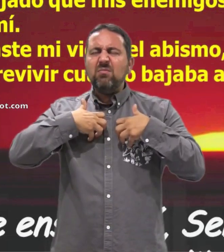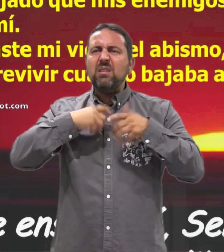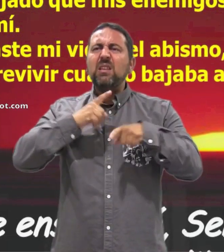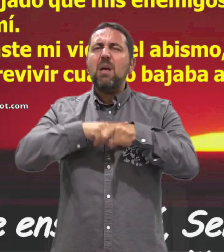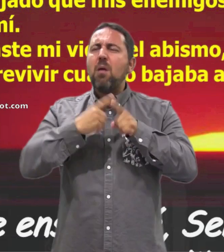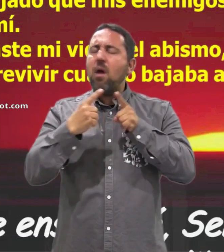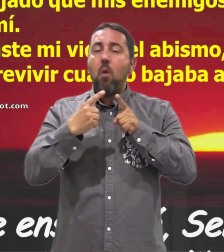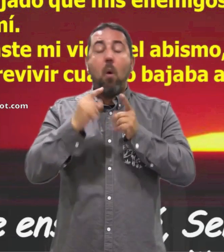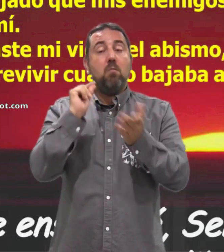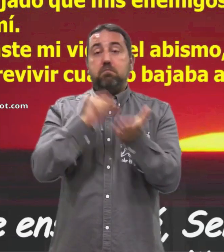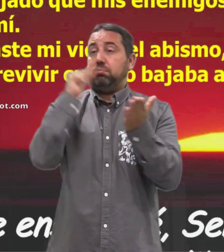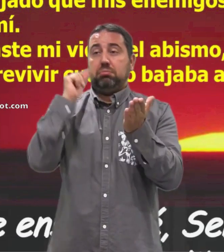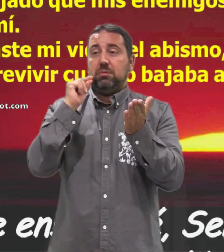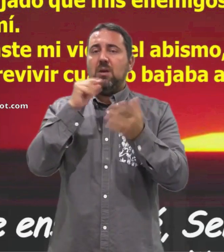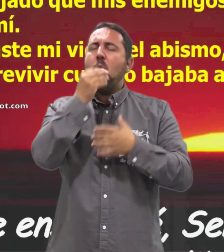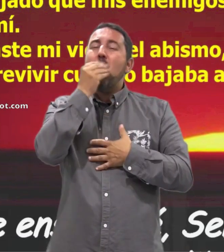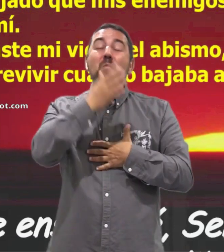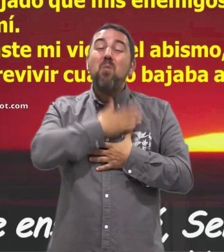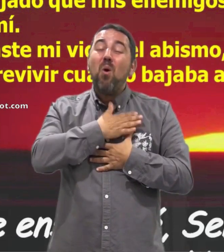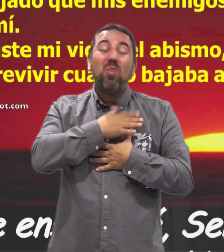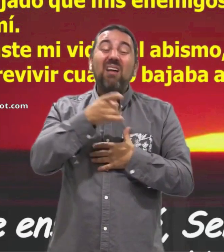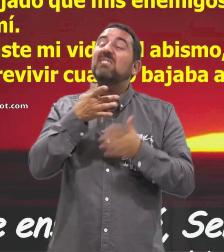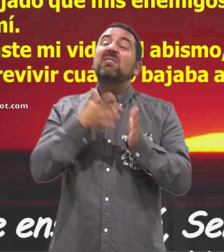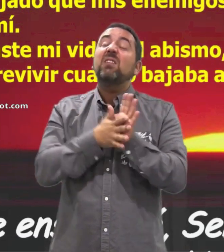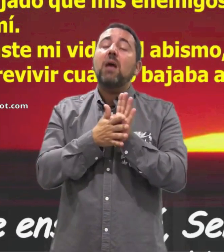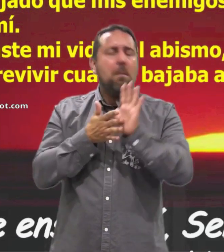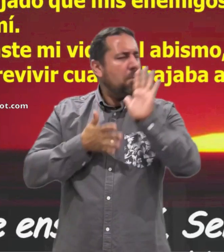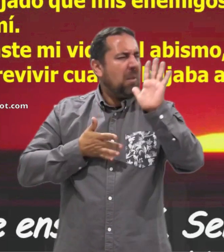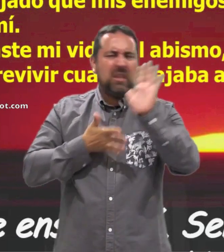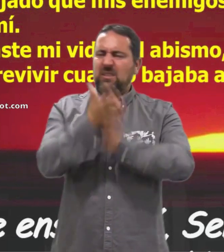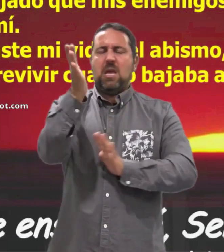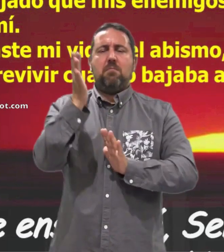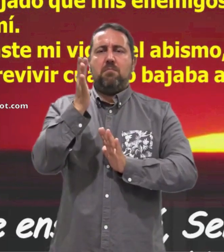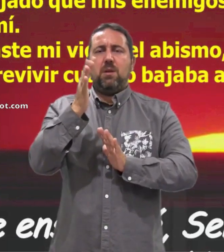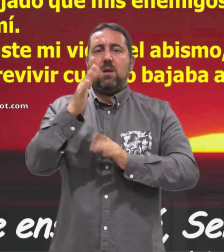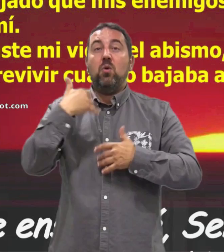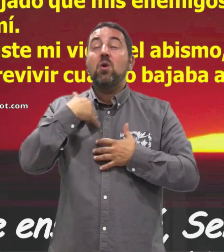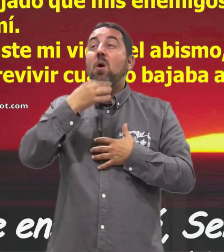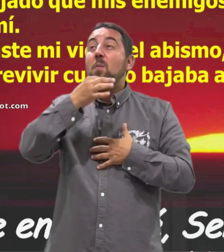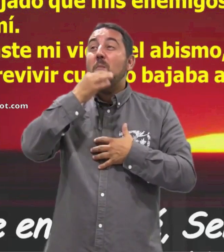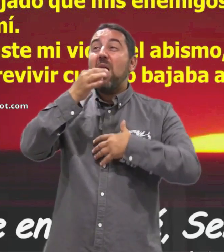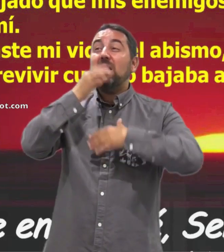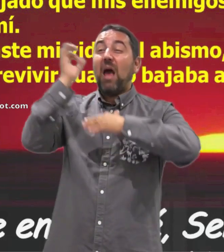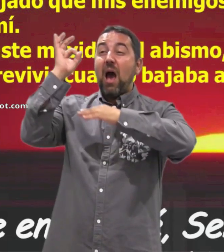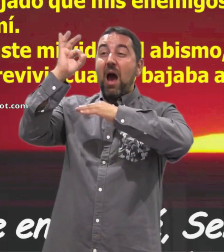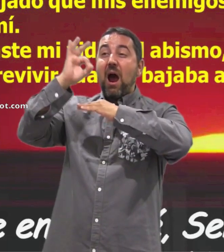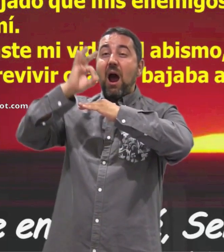santo. Su cólera dura un instante, su bondad de por vida. Al atardecer nos visita el